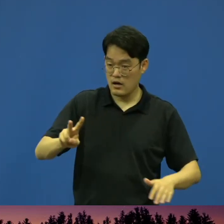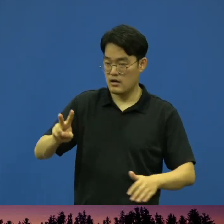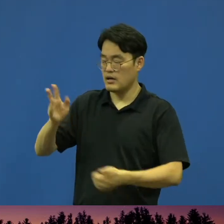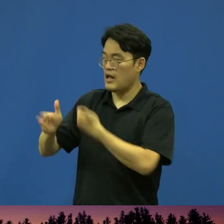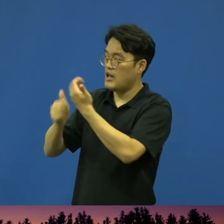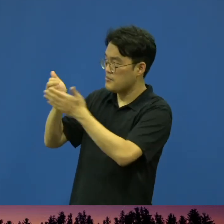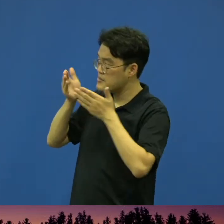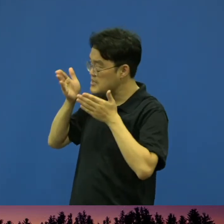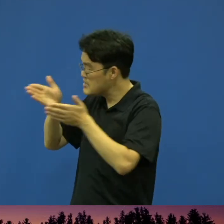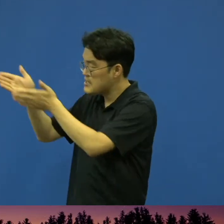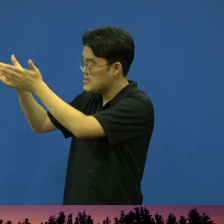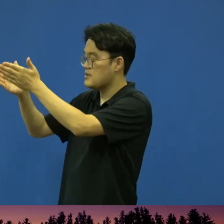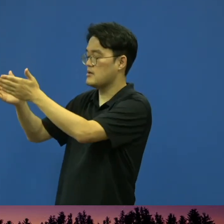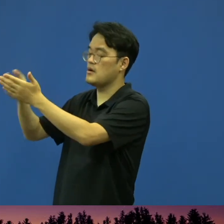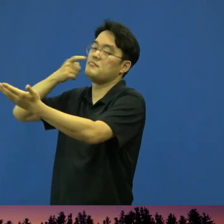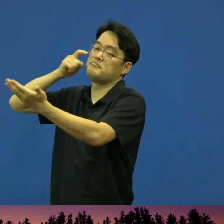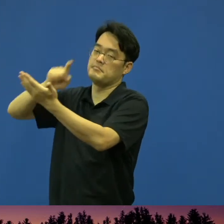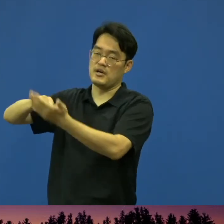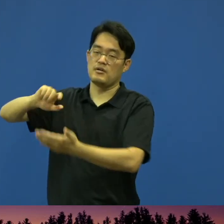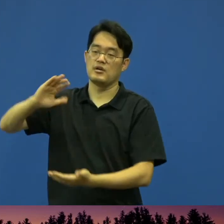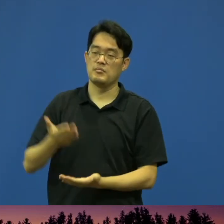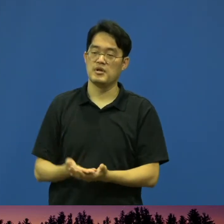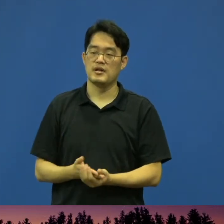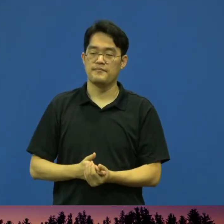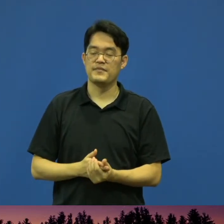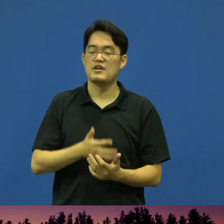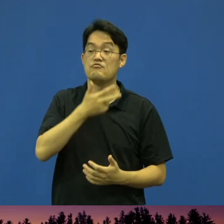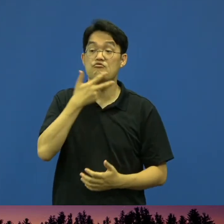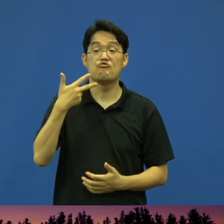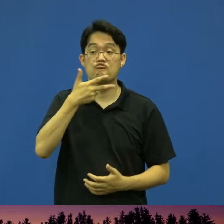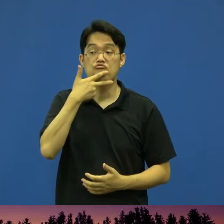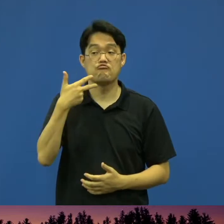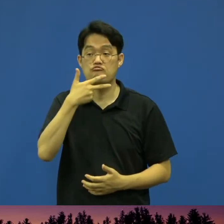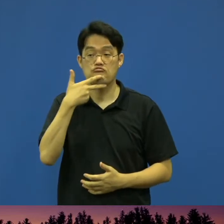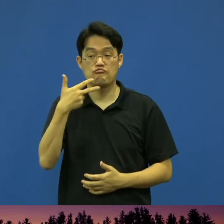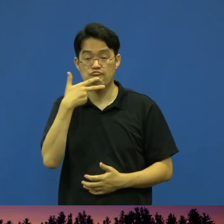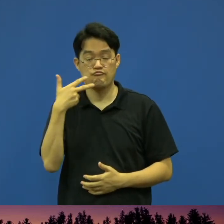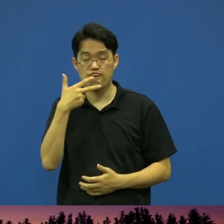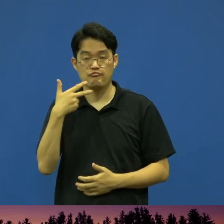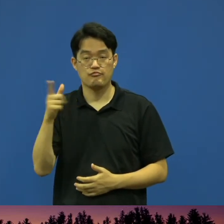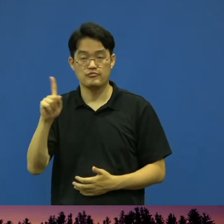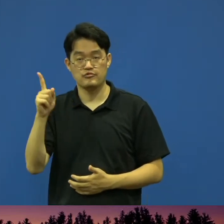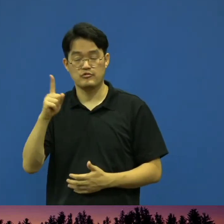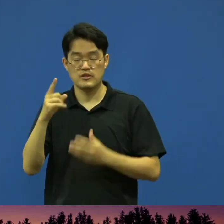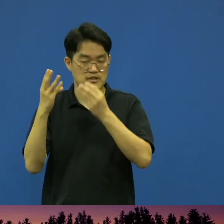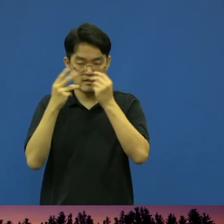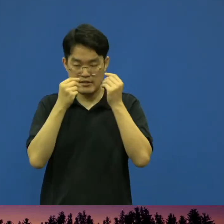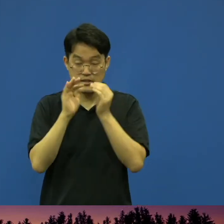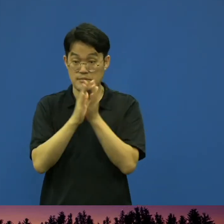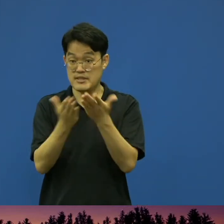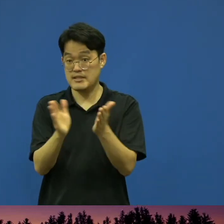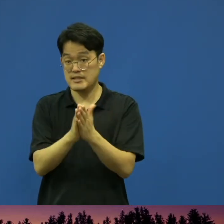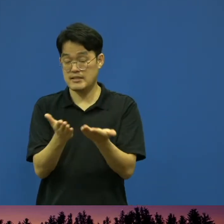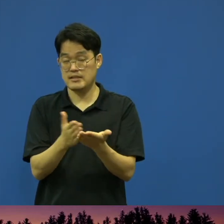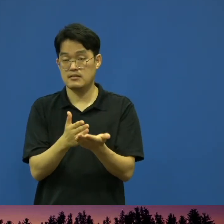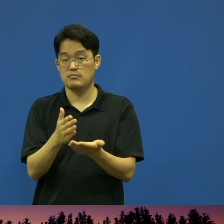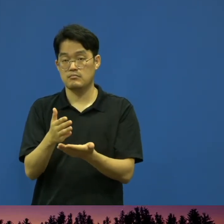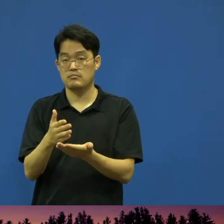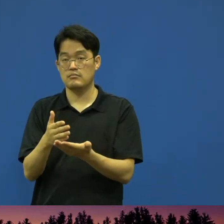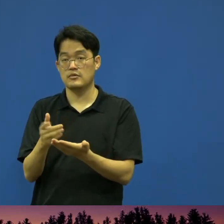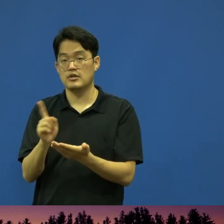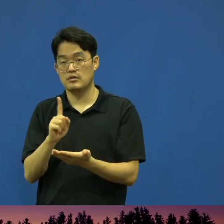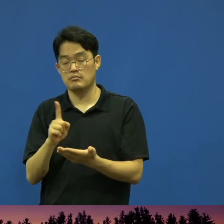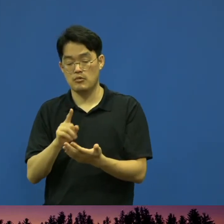영국의 일간지 더 타임즈에서 이런 보도가 한번 난 적이 있습니다. 100년에 한 번 나올 만한